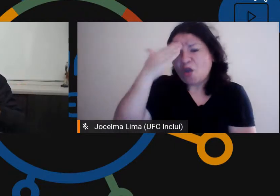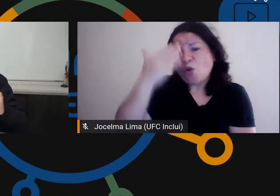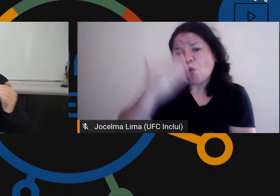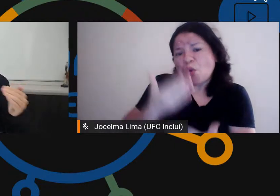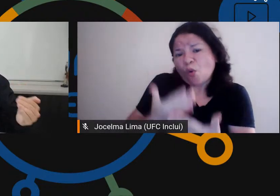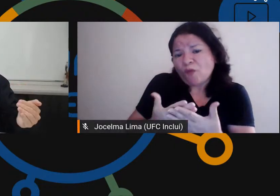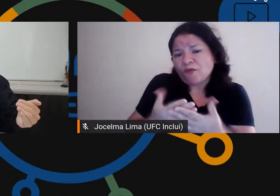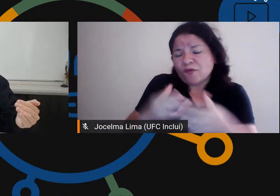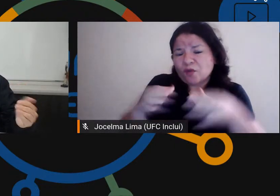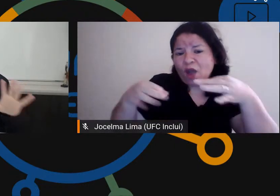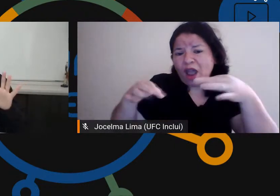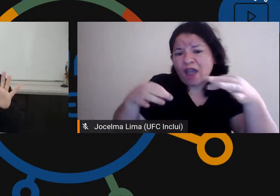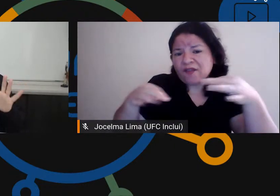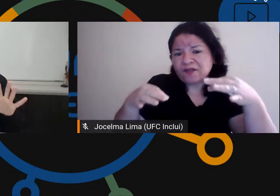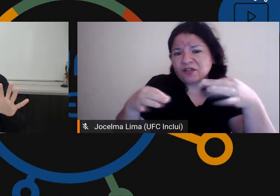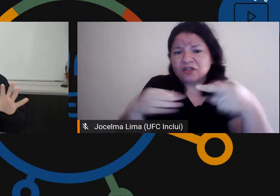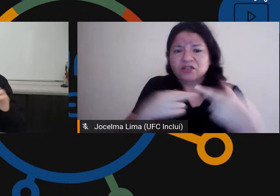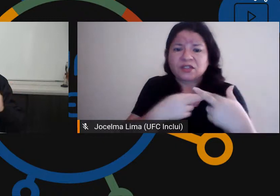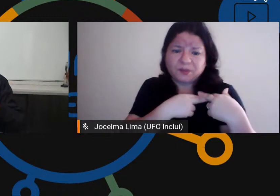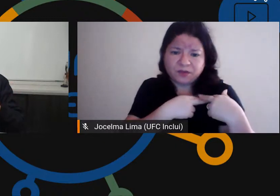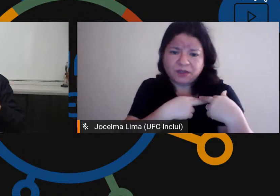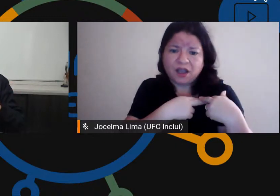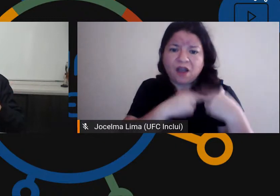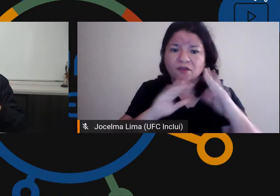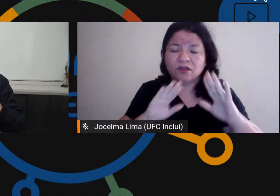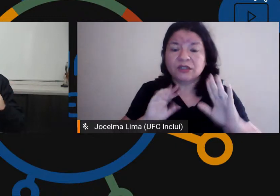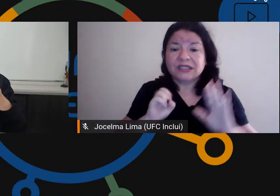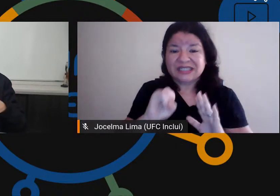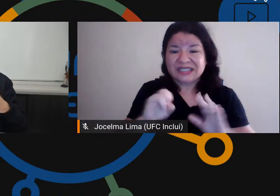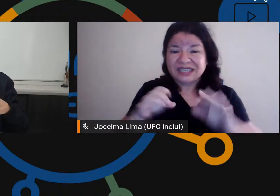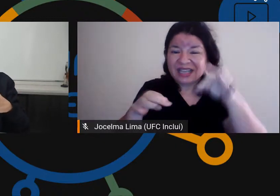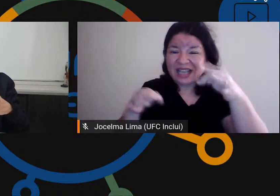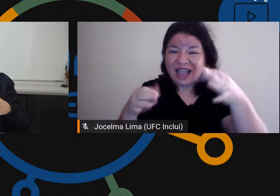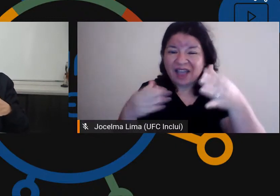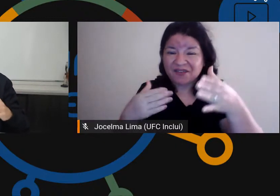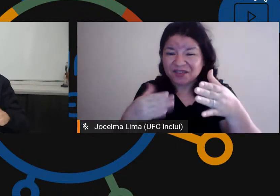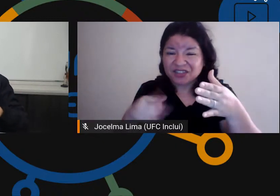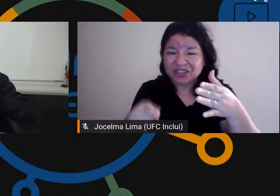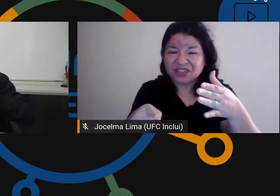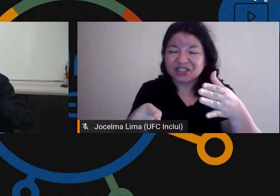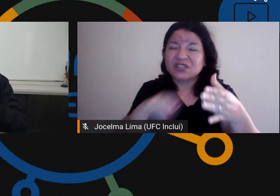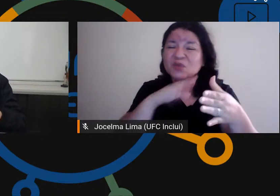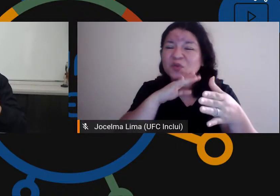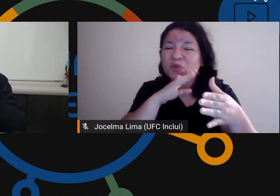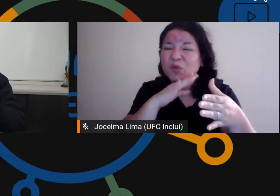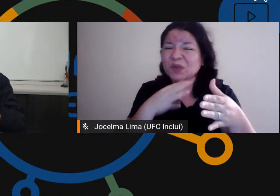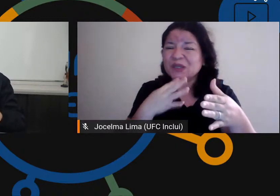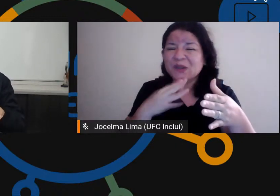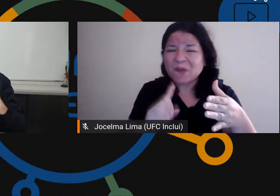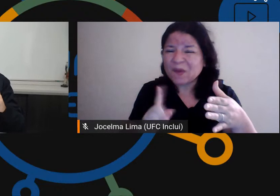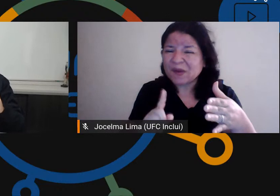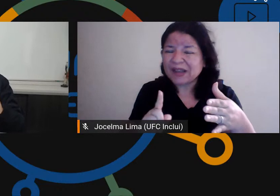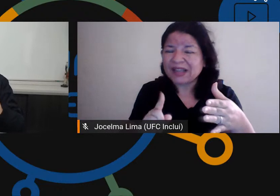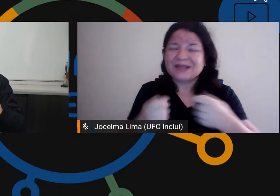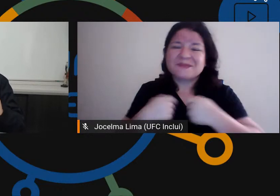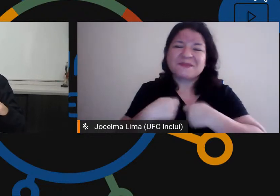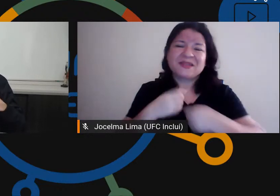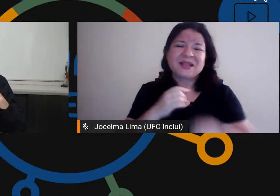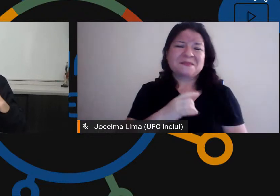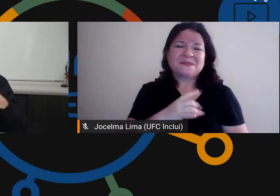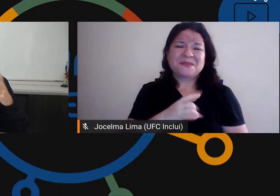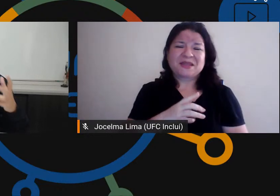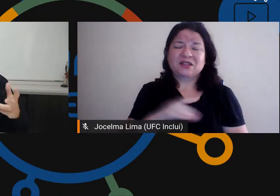Se a revista é desconhecida, eu fico com medo. Se a revista já é ruim mesmo, aí eu nem pego.